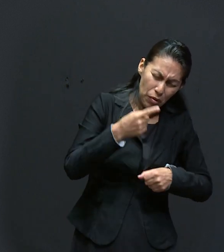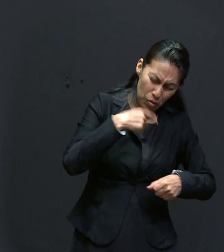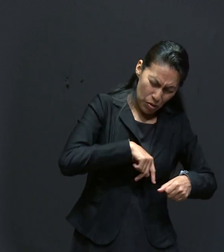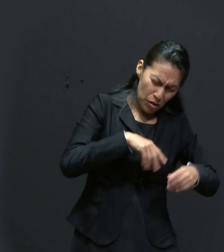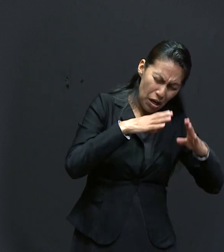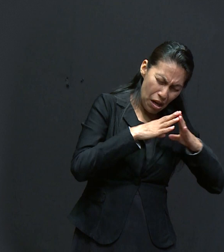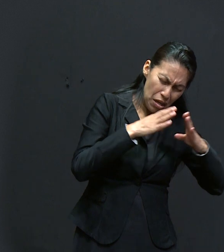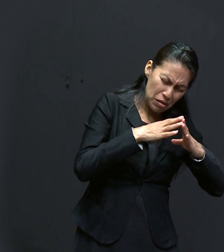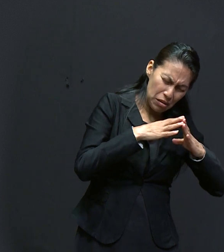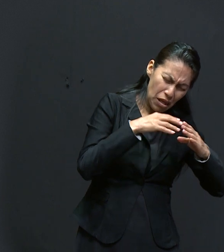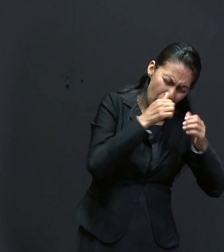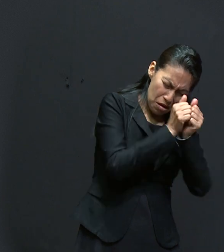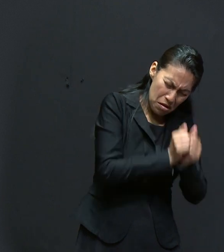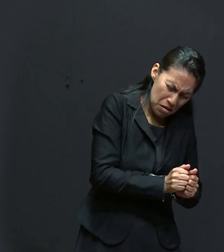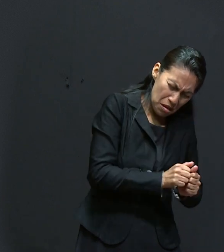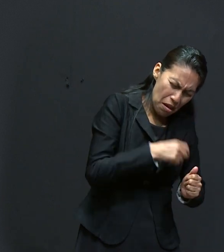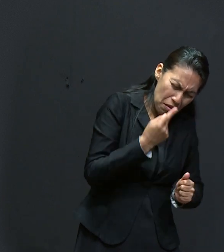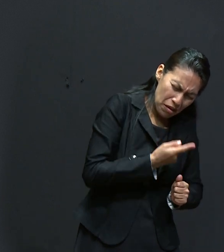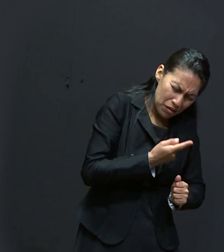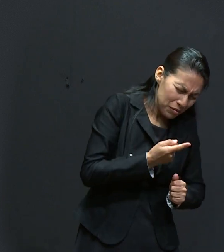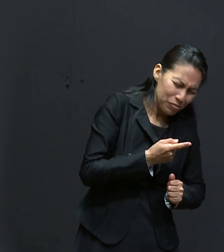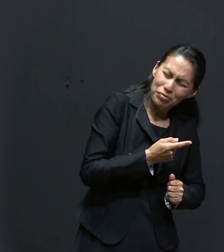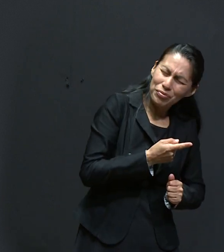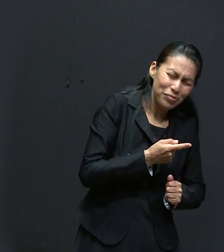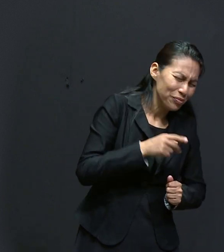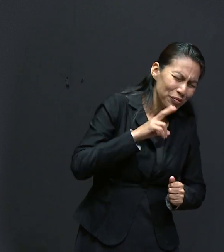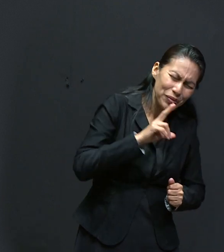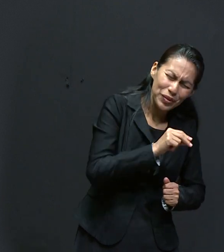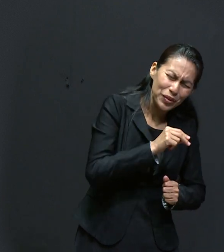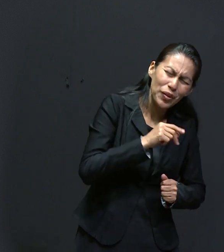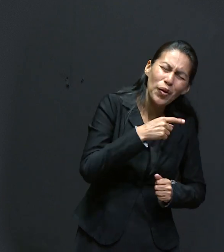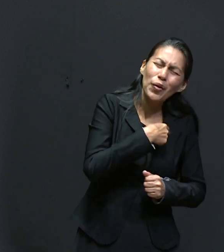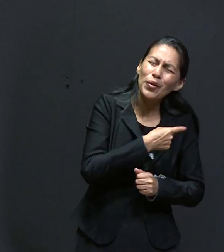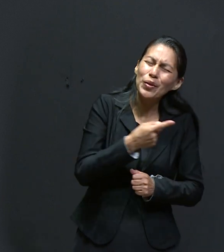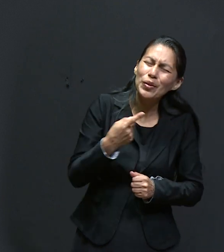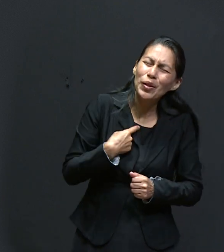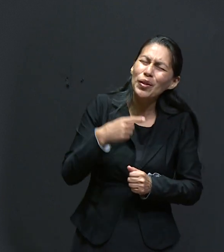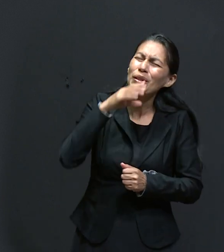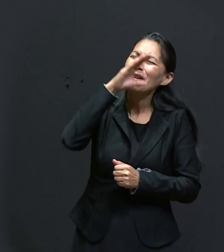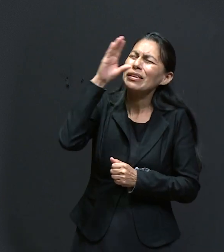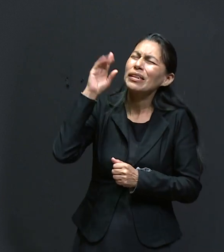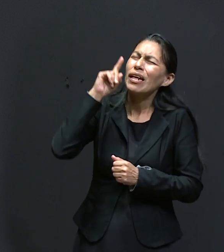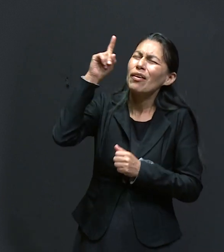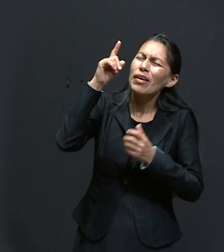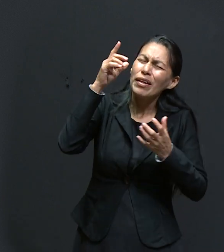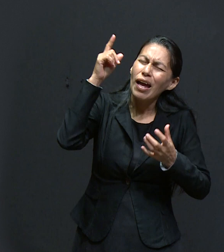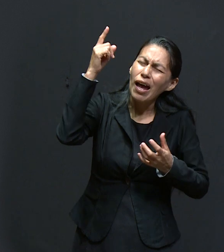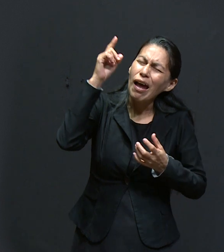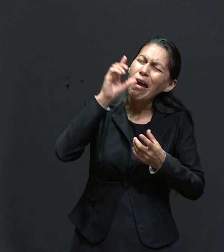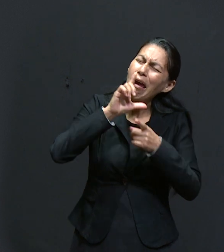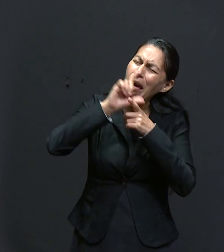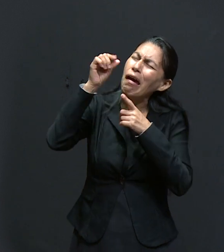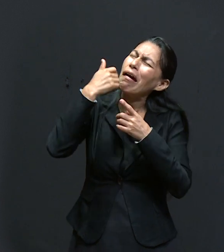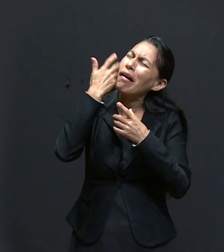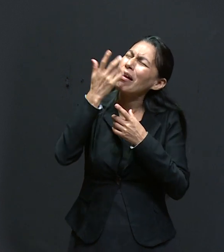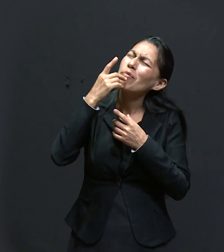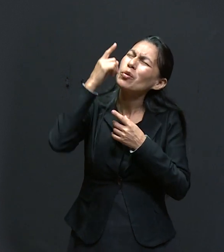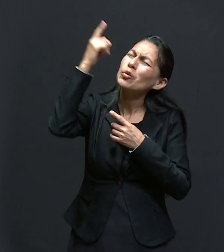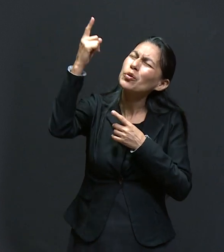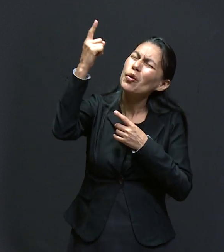pero nuestro hogar está en el cielo y queremos que regresas pronto que podemos estar contigo